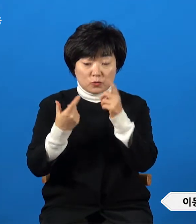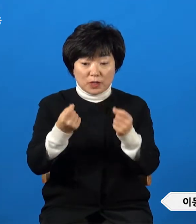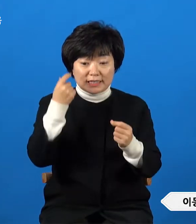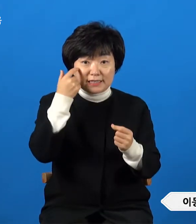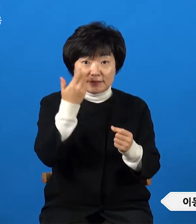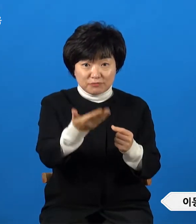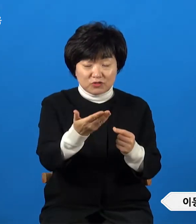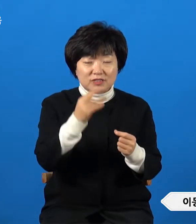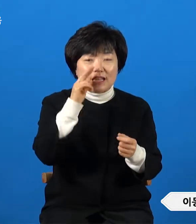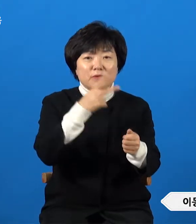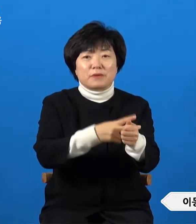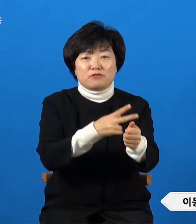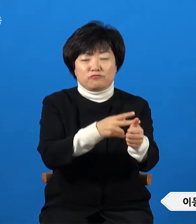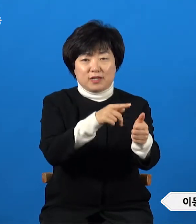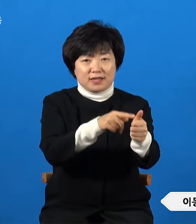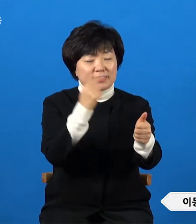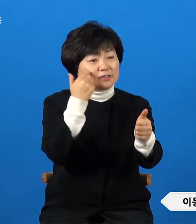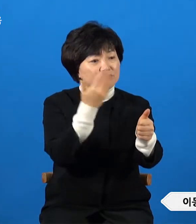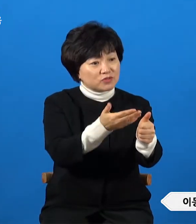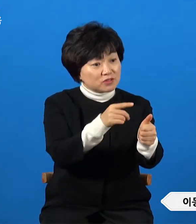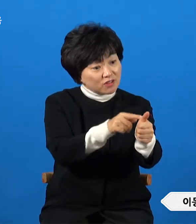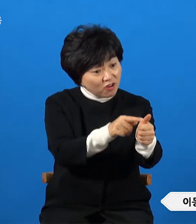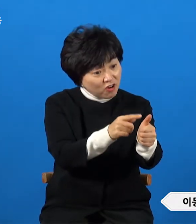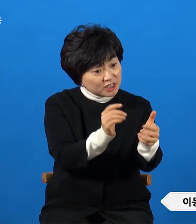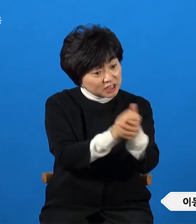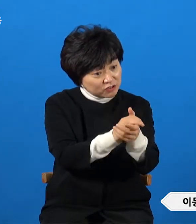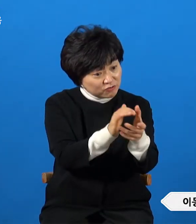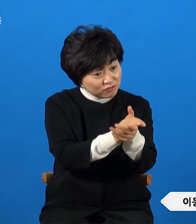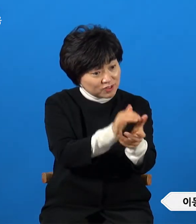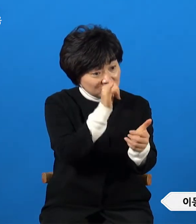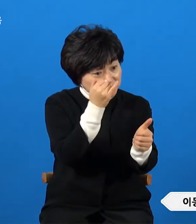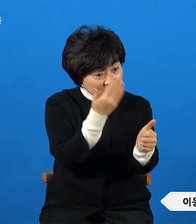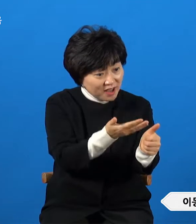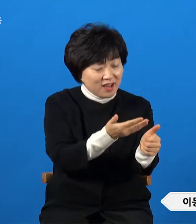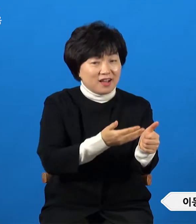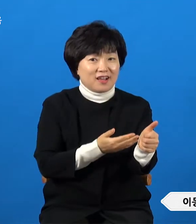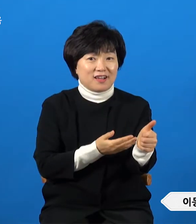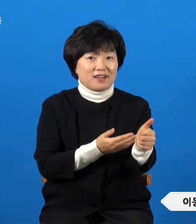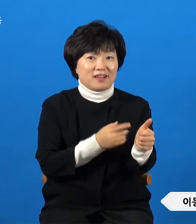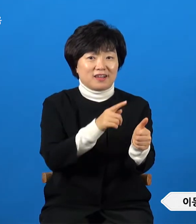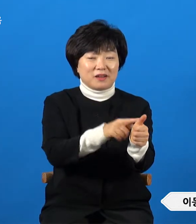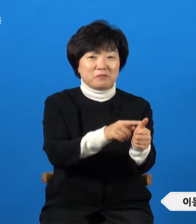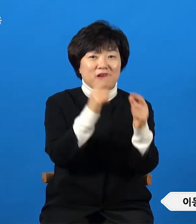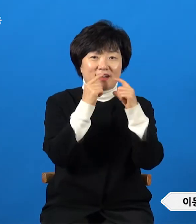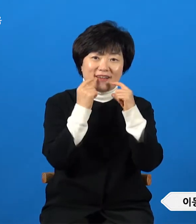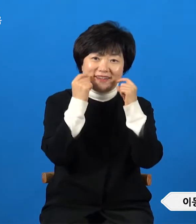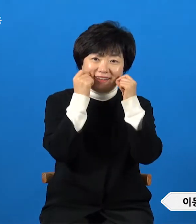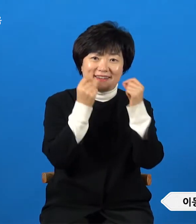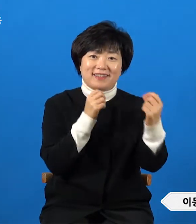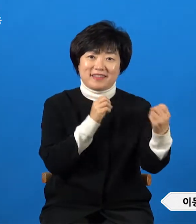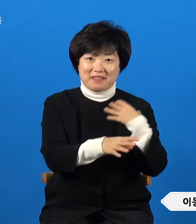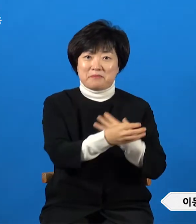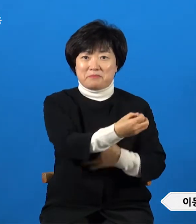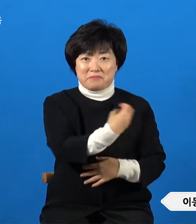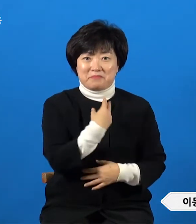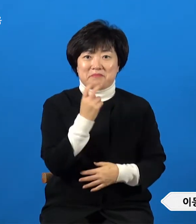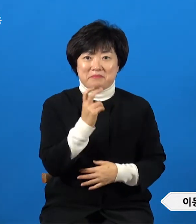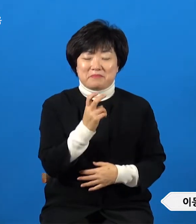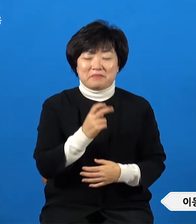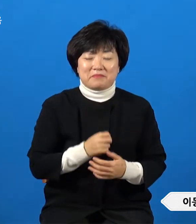사도에게 던진다면 아마도 바울은 빙그레 웃으면서 내게 그런 사람이 있지 할